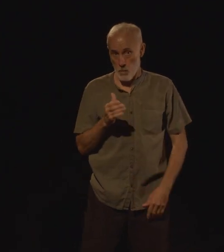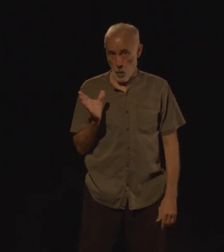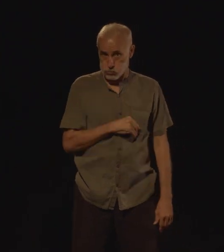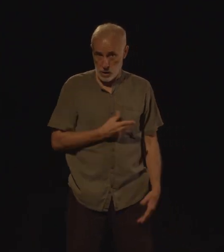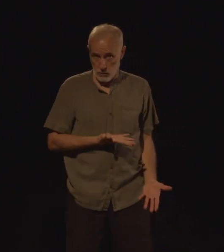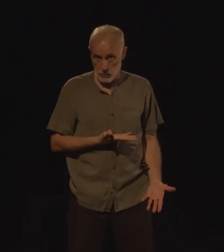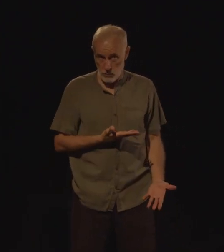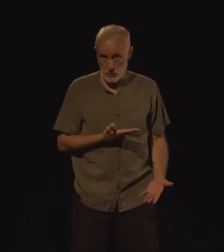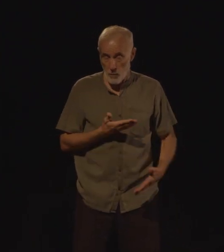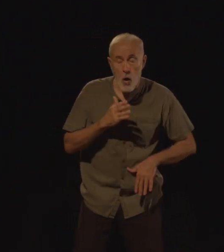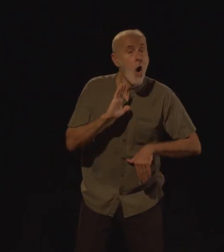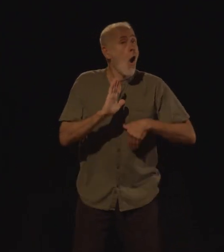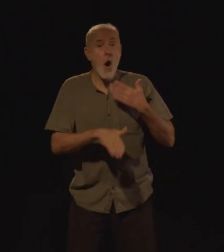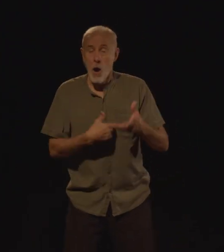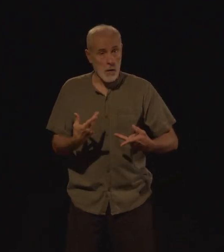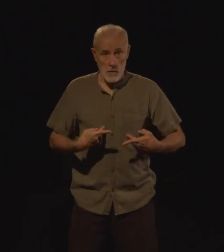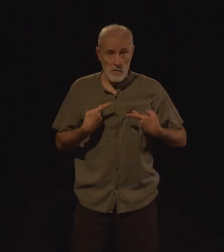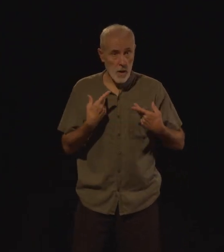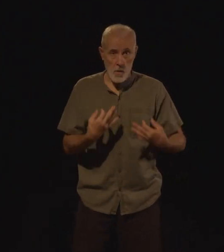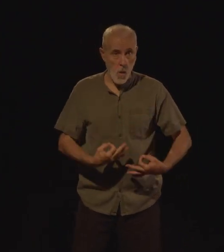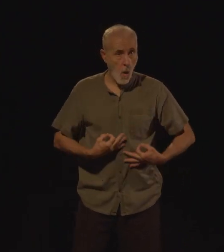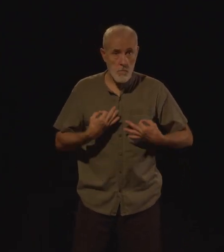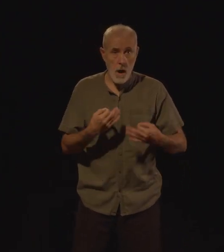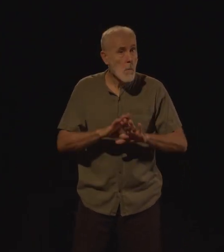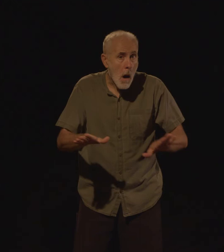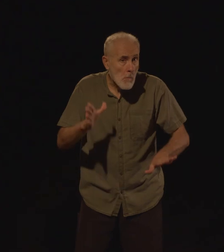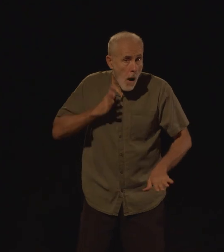Et puis, il reprit sa vie normale, comme avant.